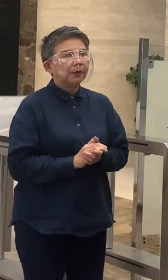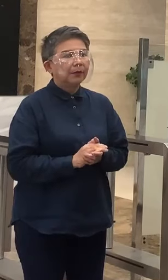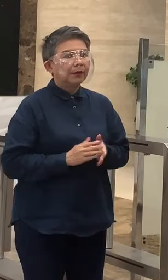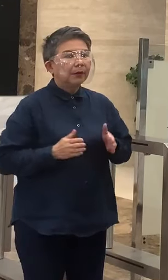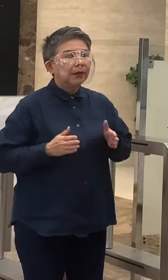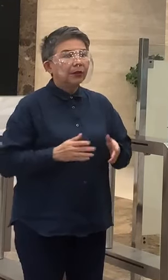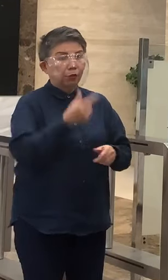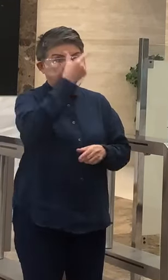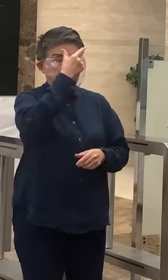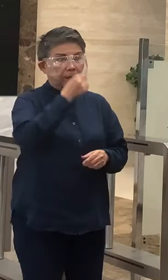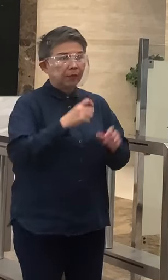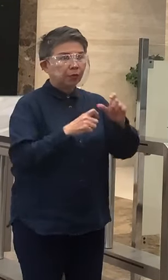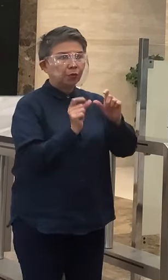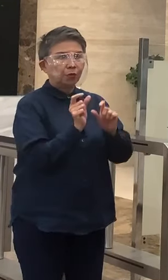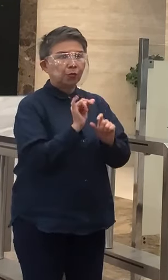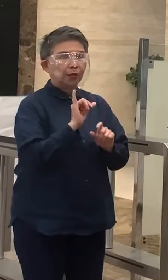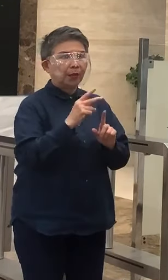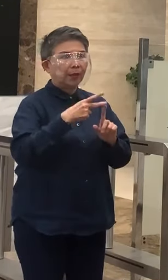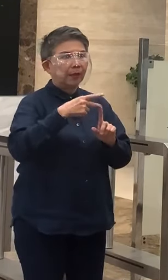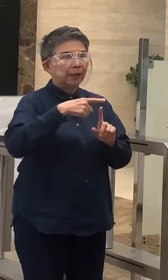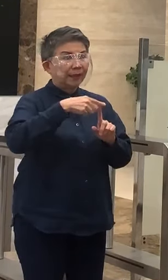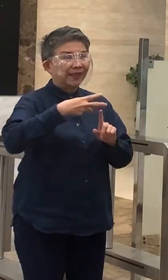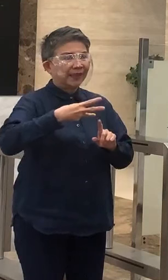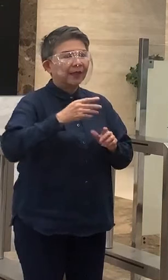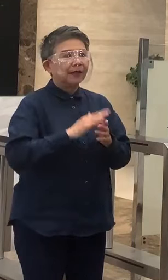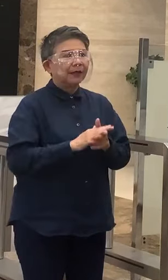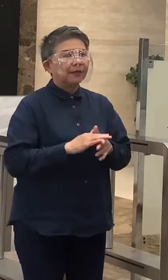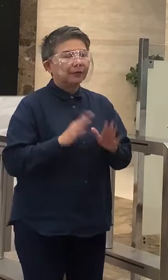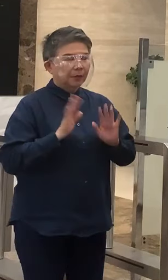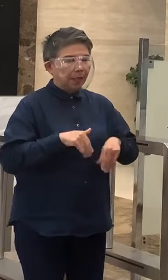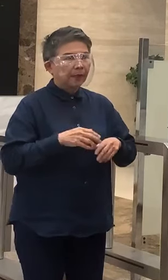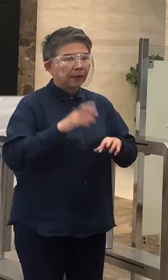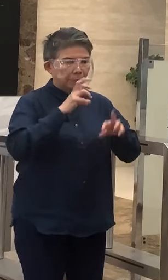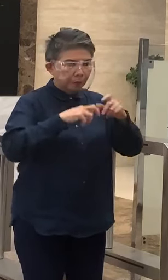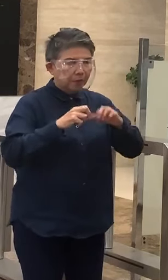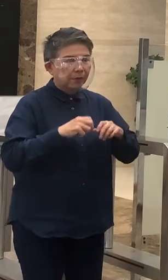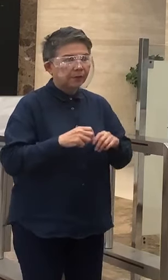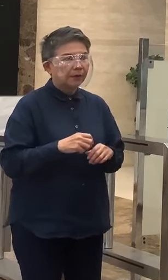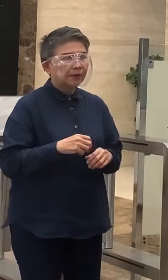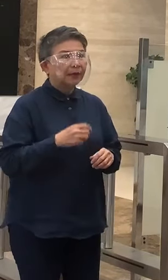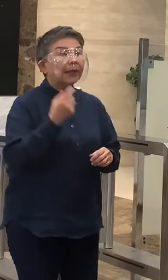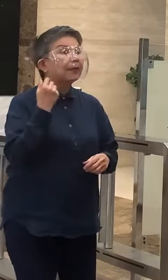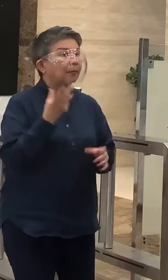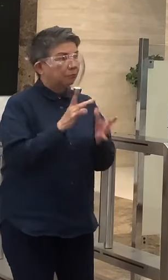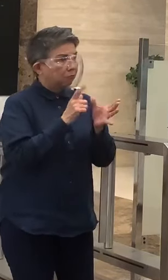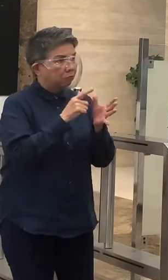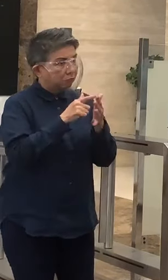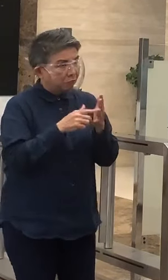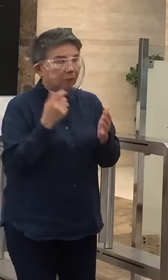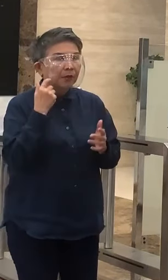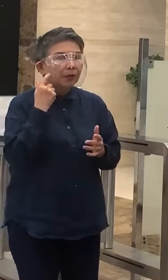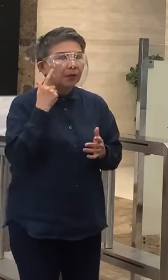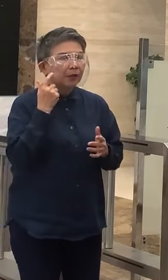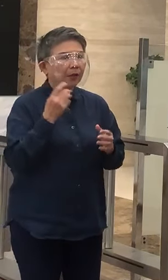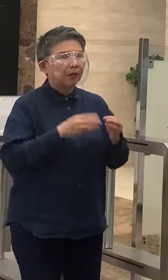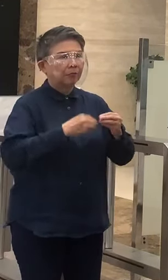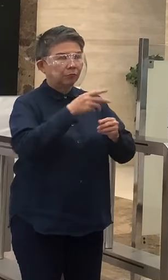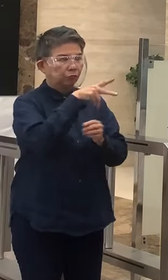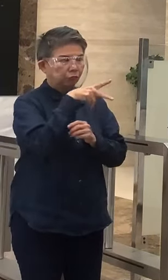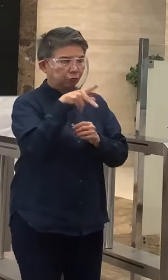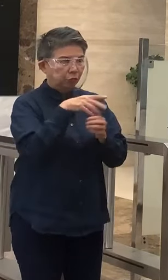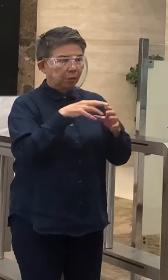Swift Hai tentang melakukan pemeriksaan terhadap saksi-saksi developer